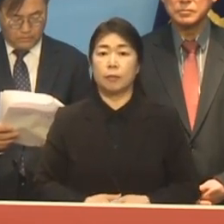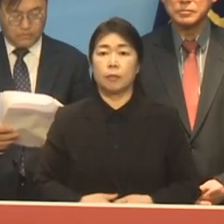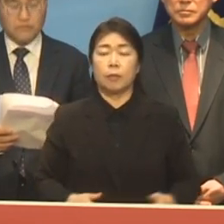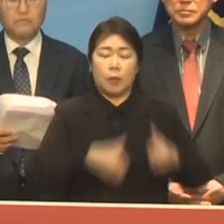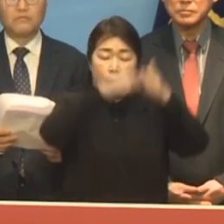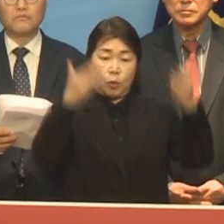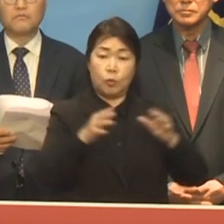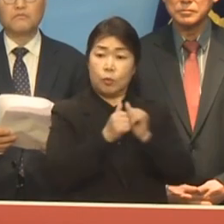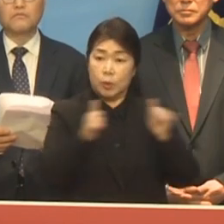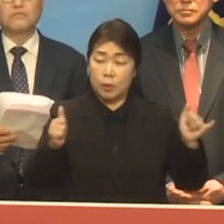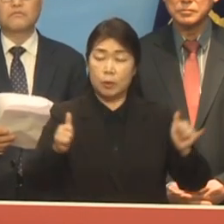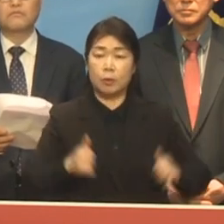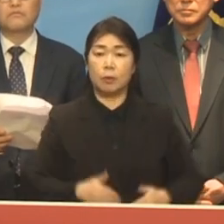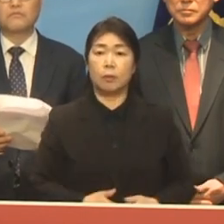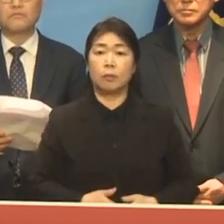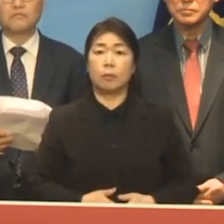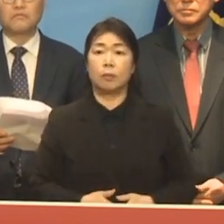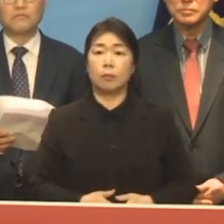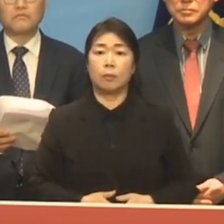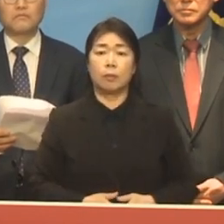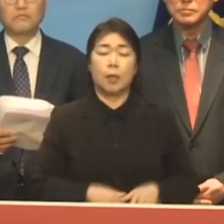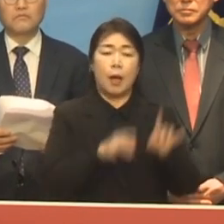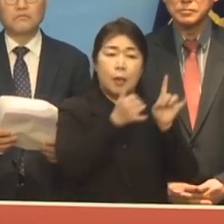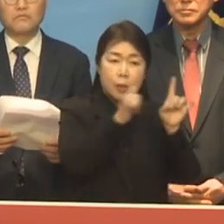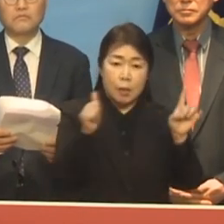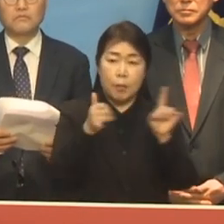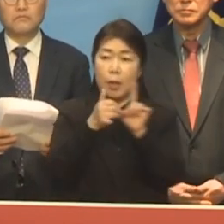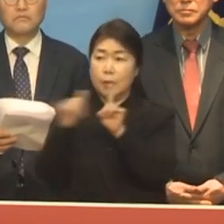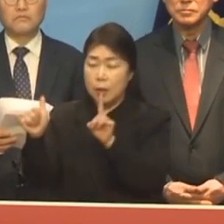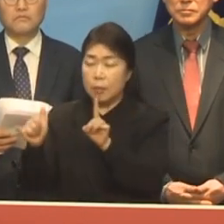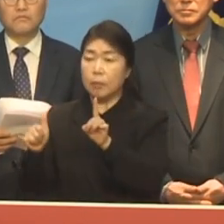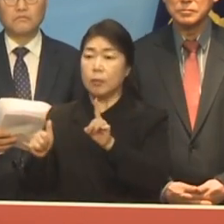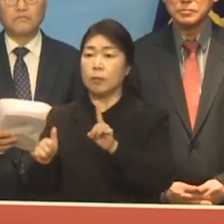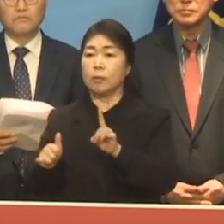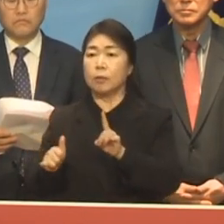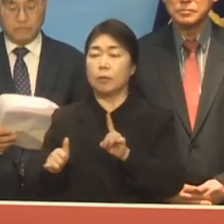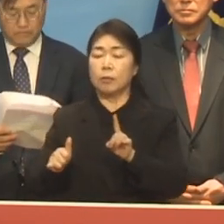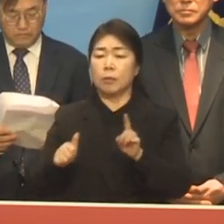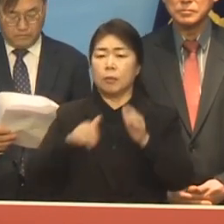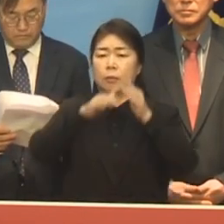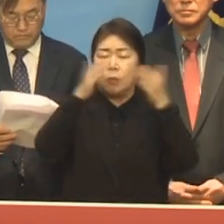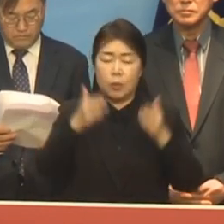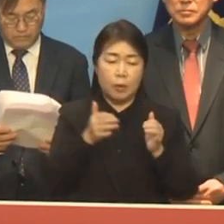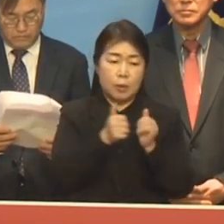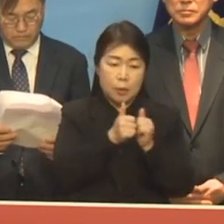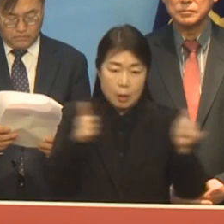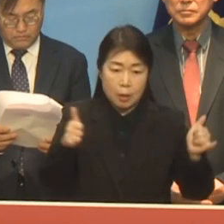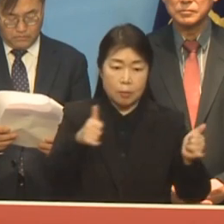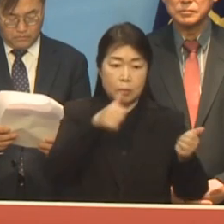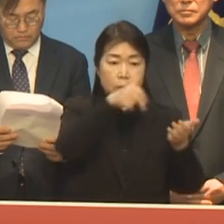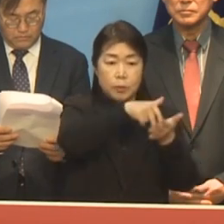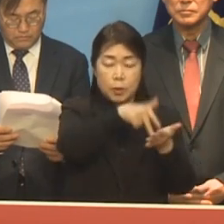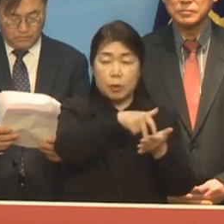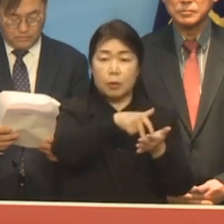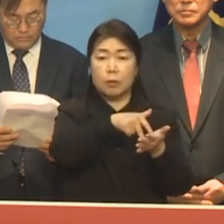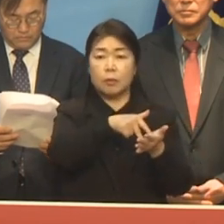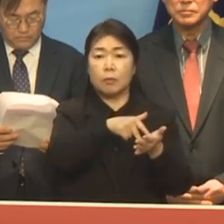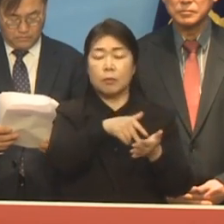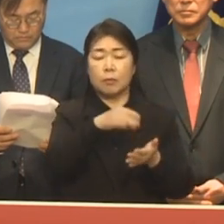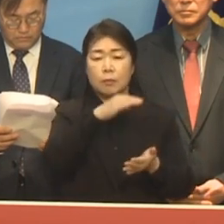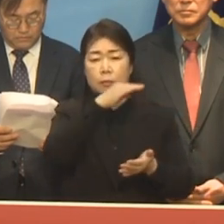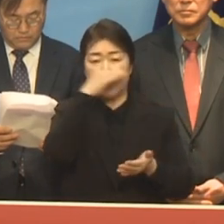모든 국민은 한 사람 한 사람 모든 인간으로서의